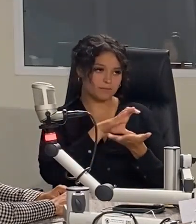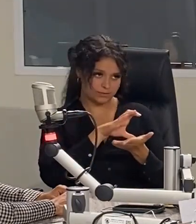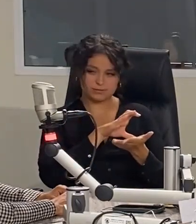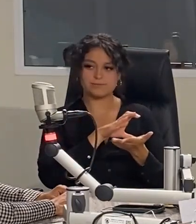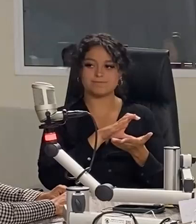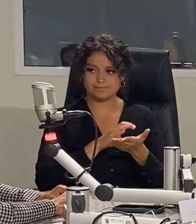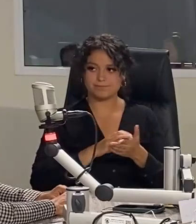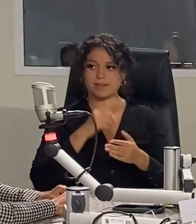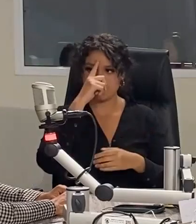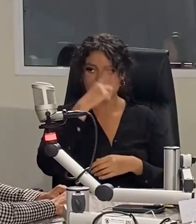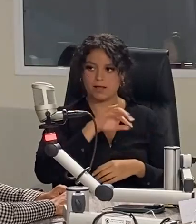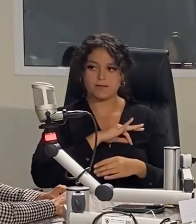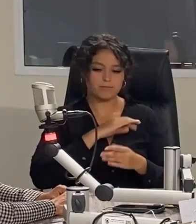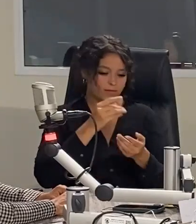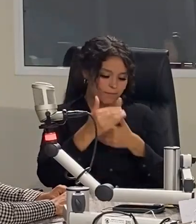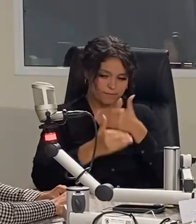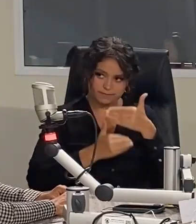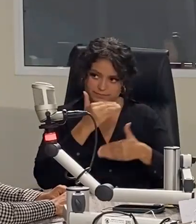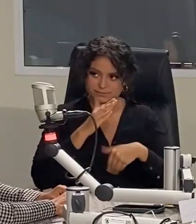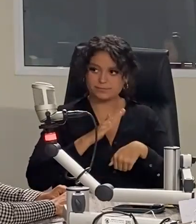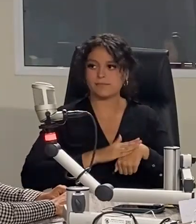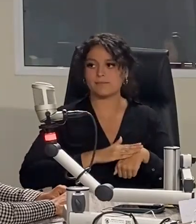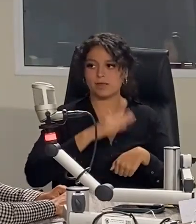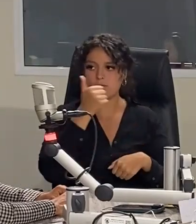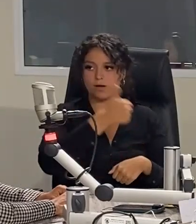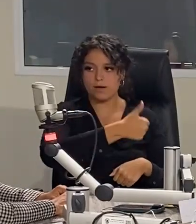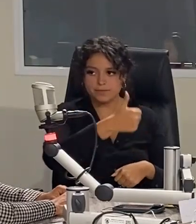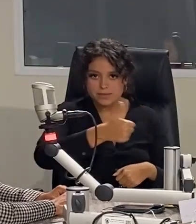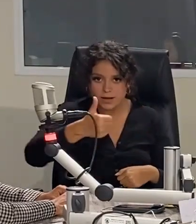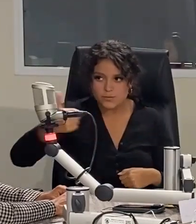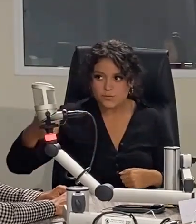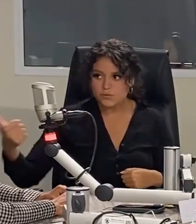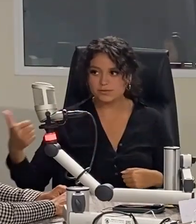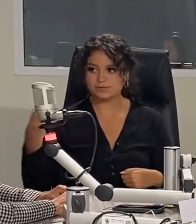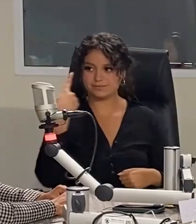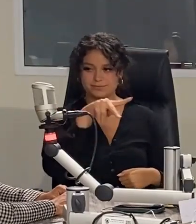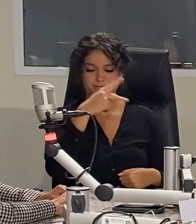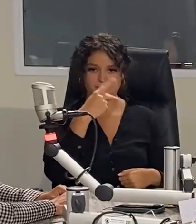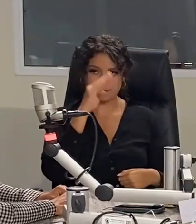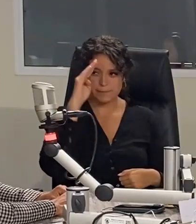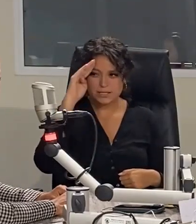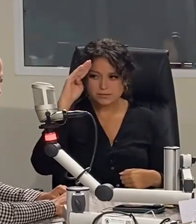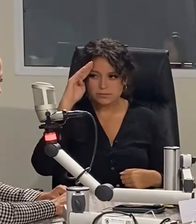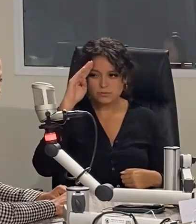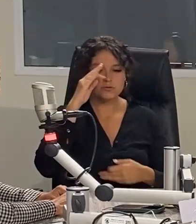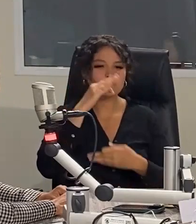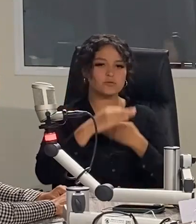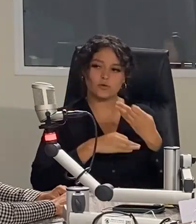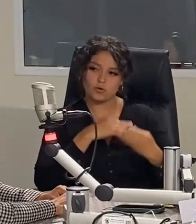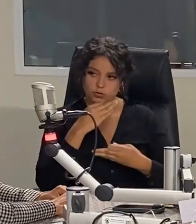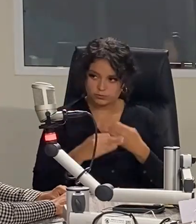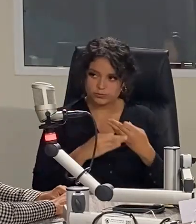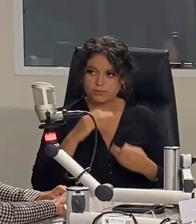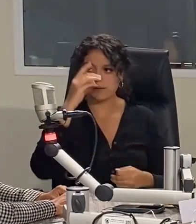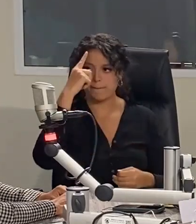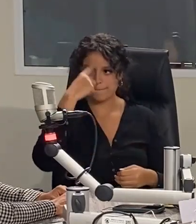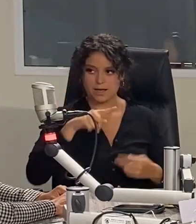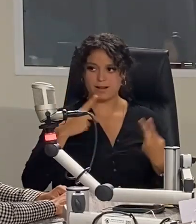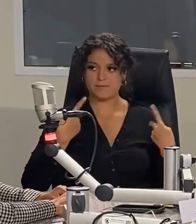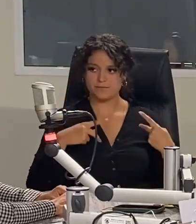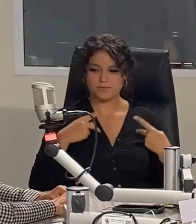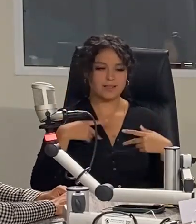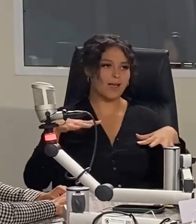gran oportunidad que la vida nos da a cada uno, y avancemos todos en conjunto para hacer